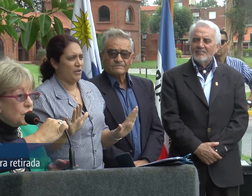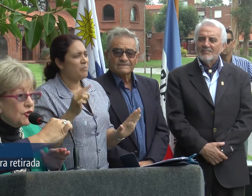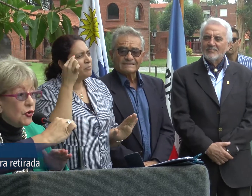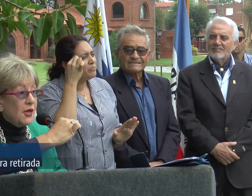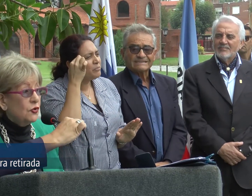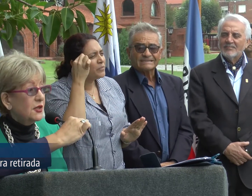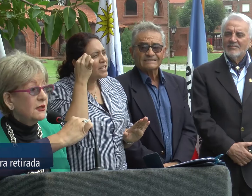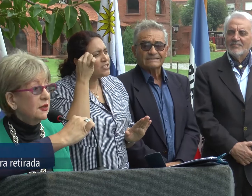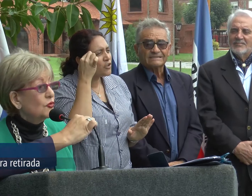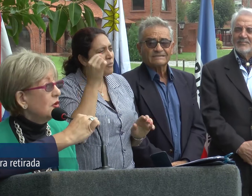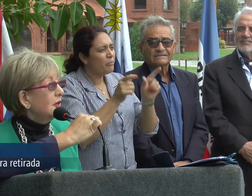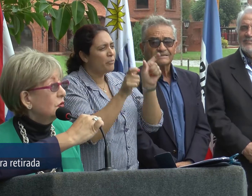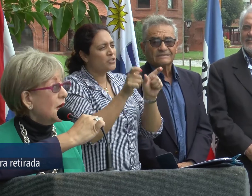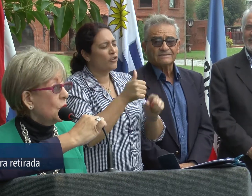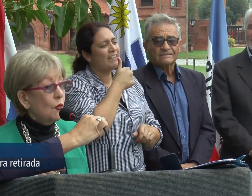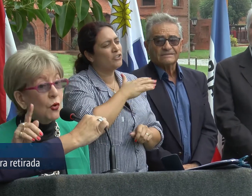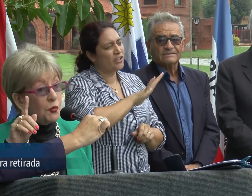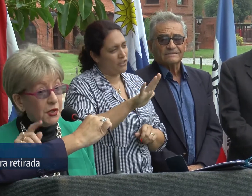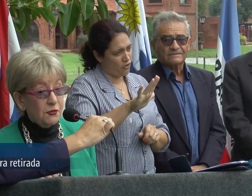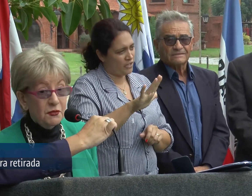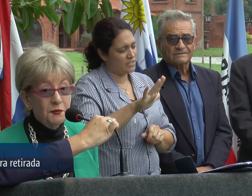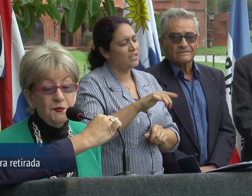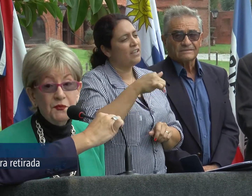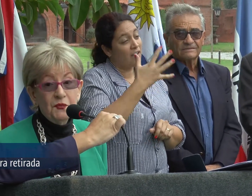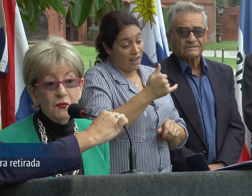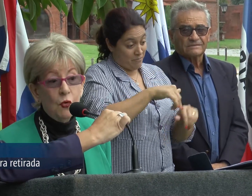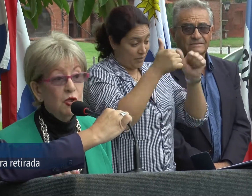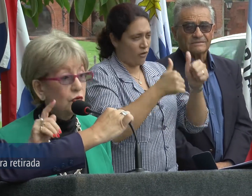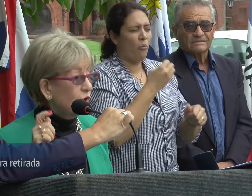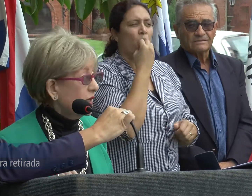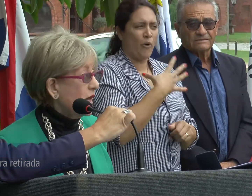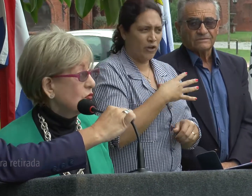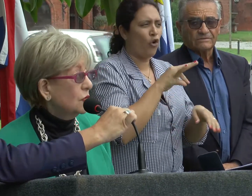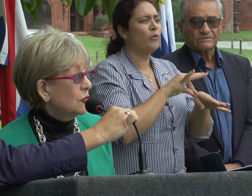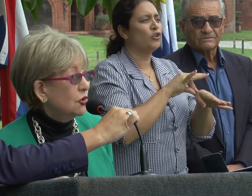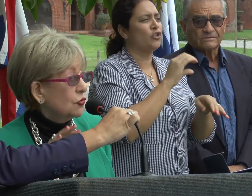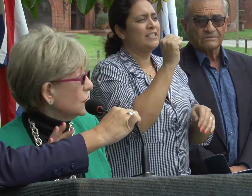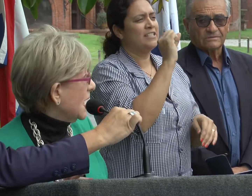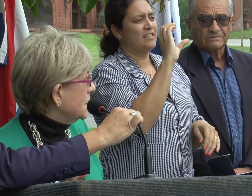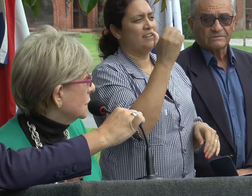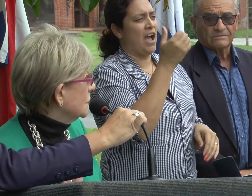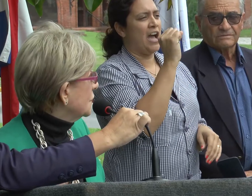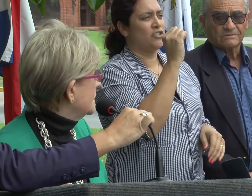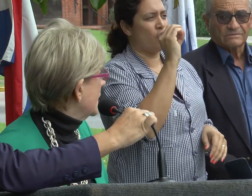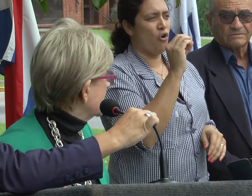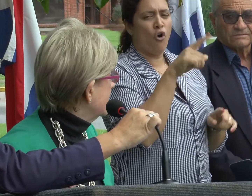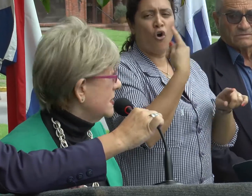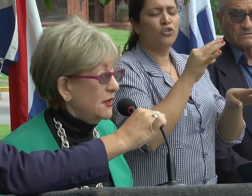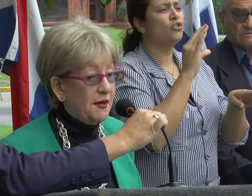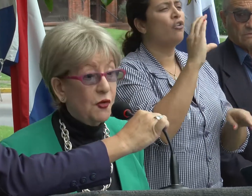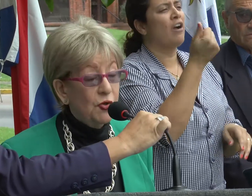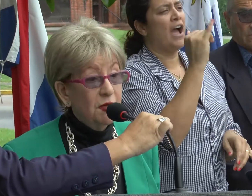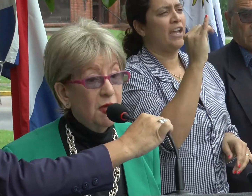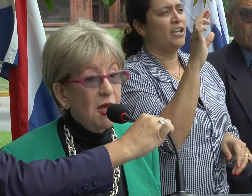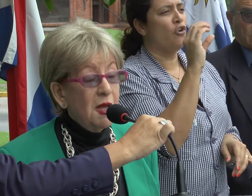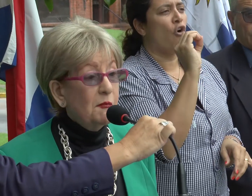Pienso que los historiadores que tenemos en Maldonado, muy buenos, como el doctor Escaso, como el doctor Cairo, que no sé si está presente en el